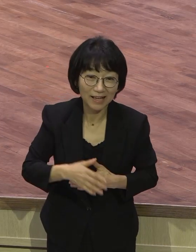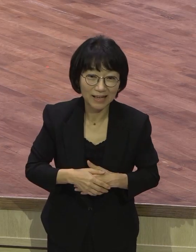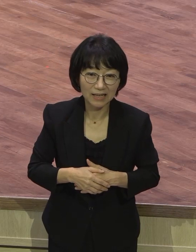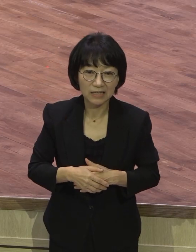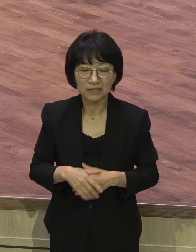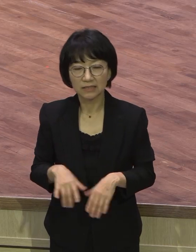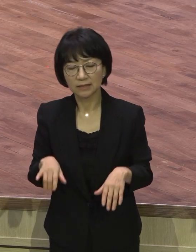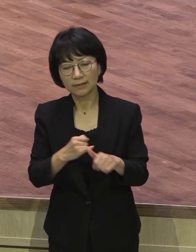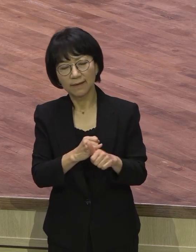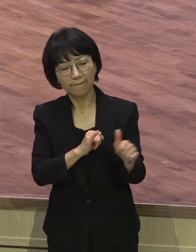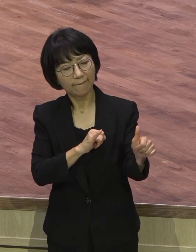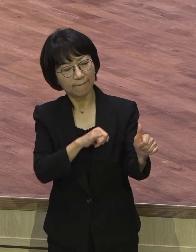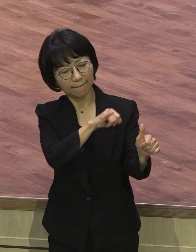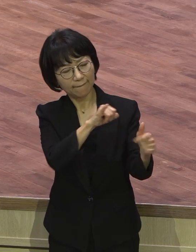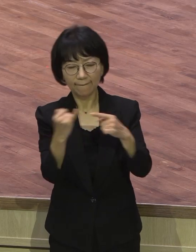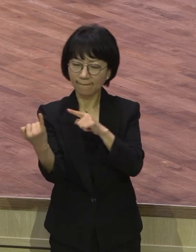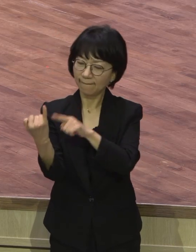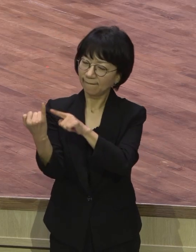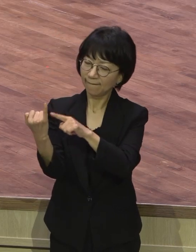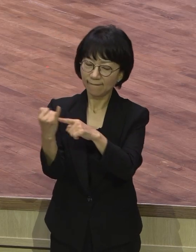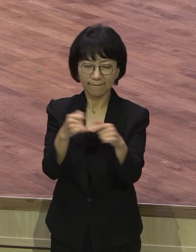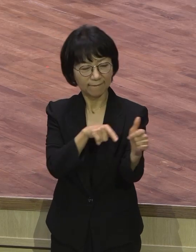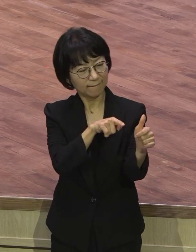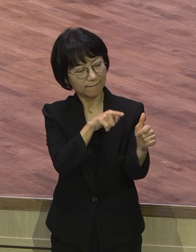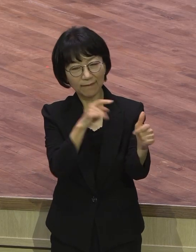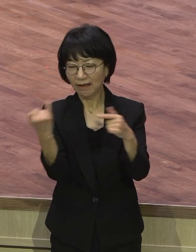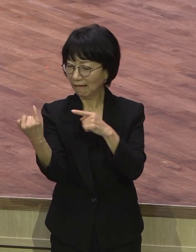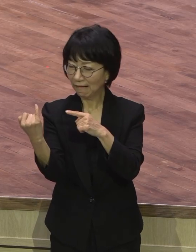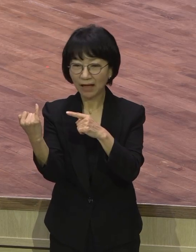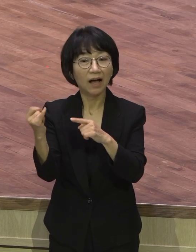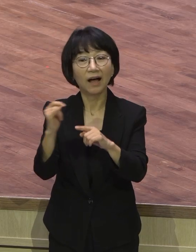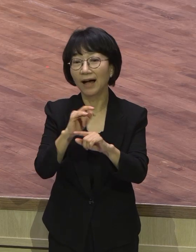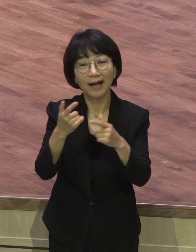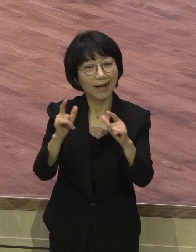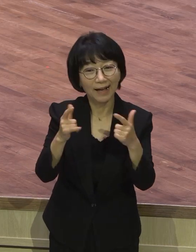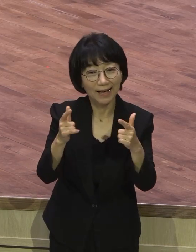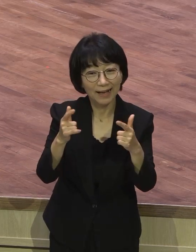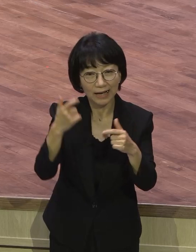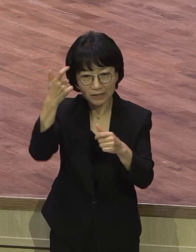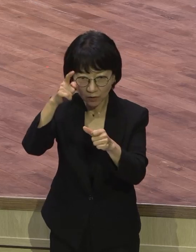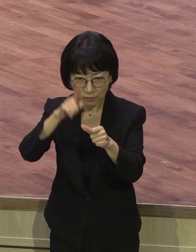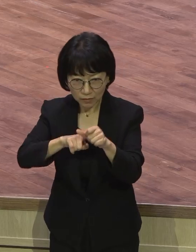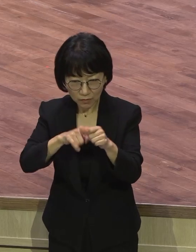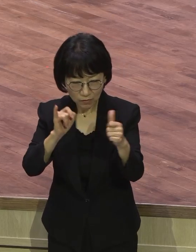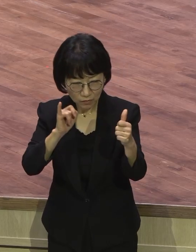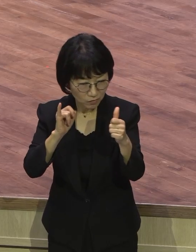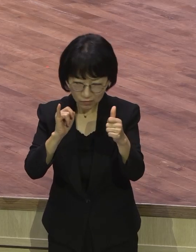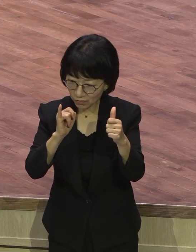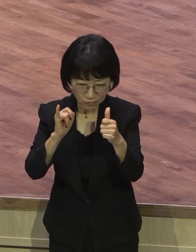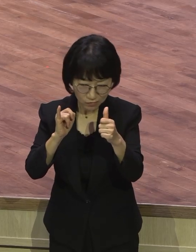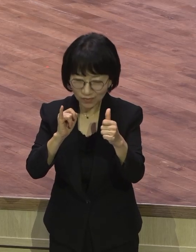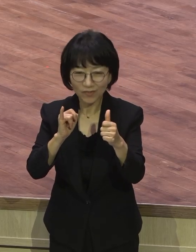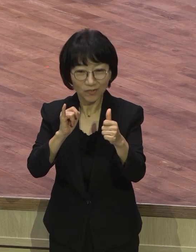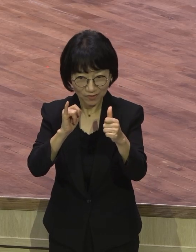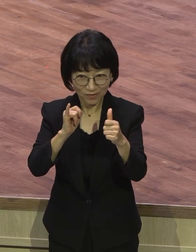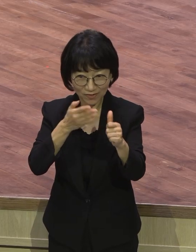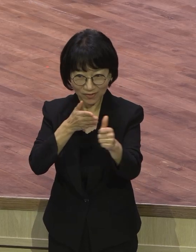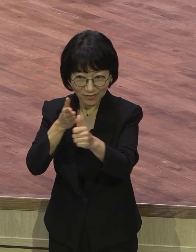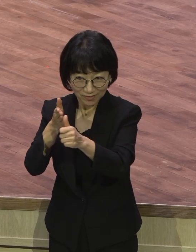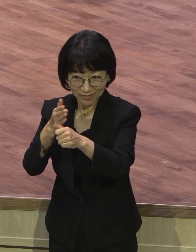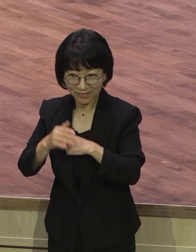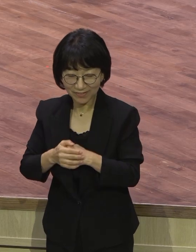마누라가 이 남편이 저 자식이 아니에요. 영쪽 해석하시기 바랍니다. 영쪽으로 그래야 답이